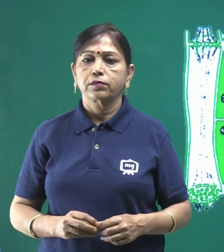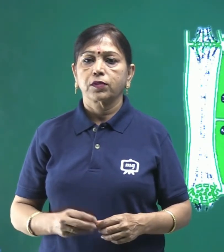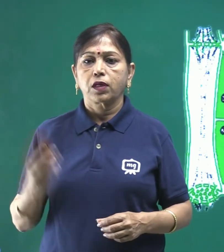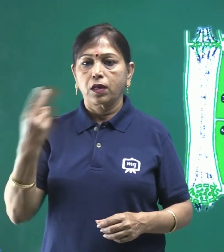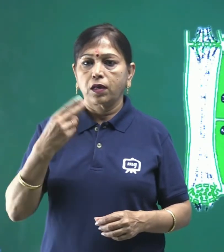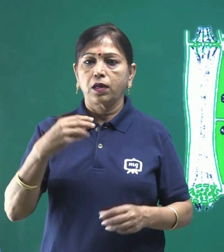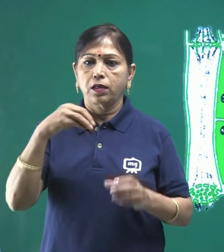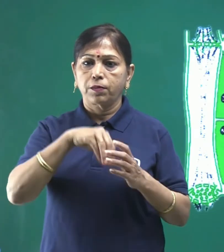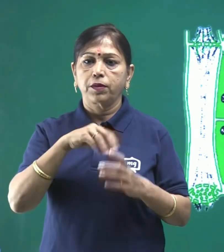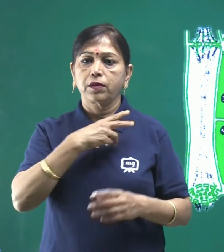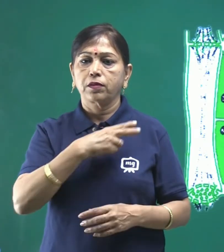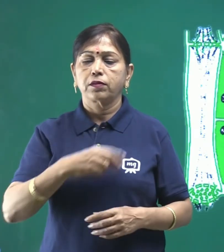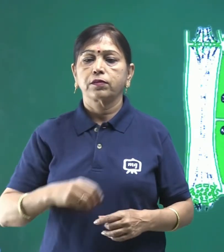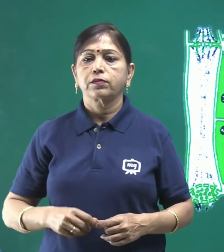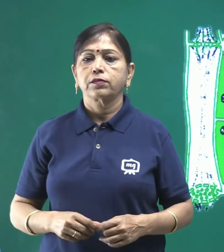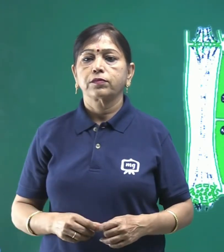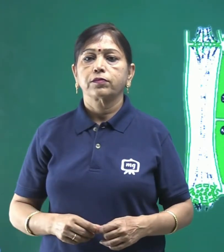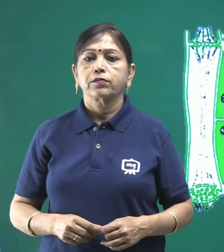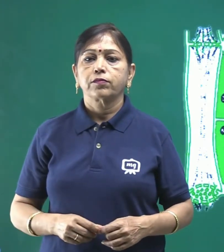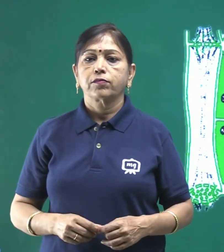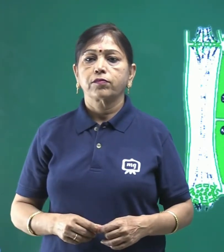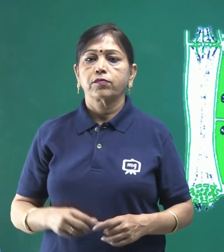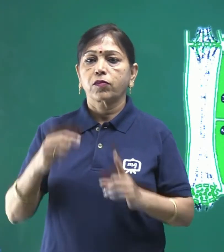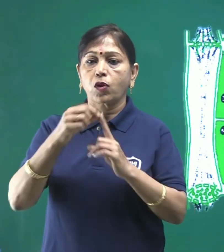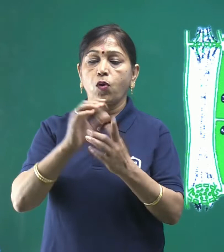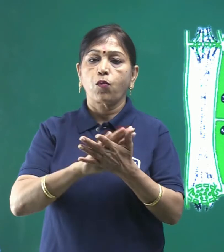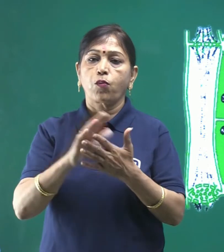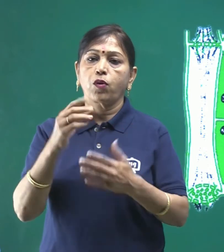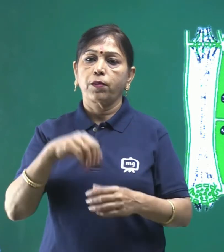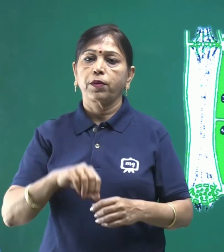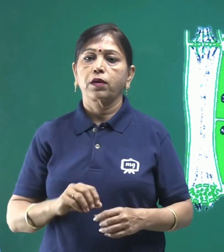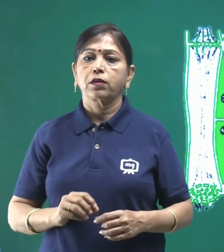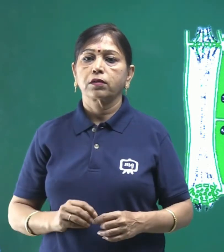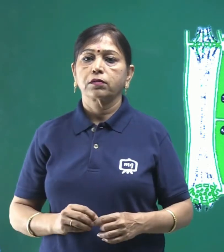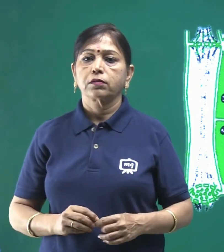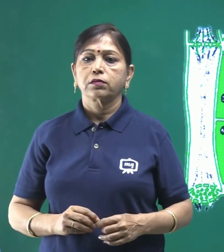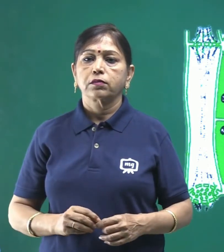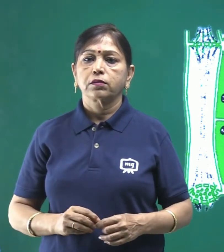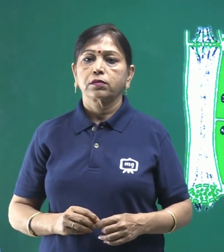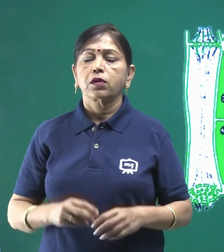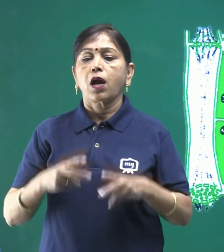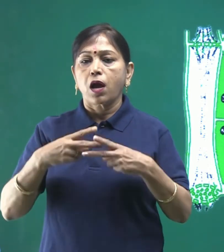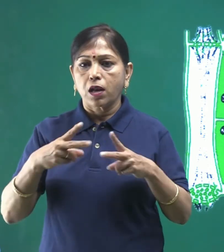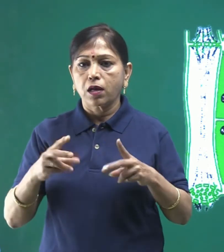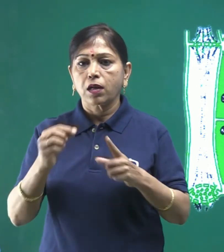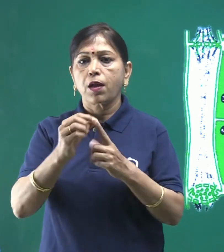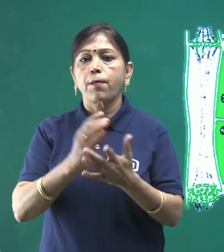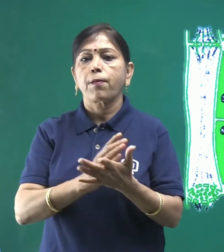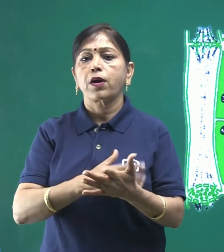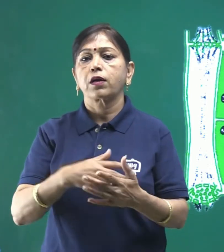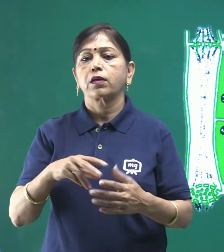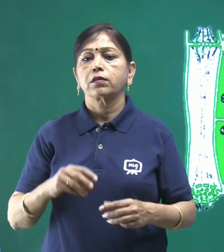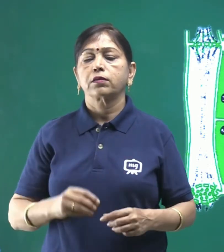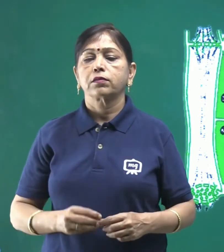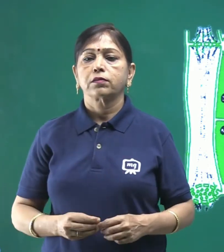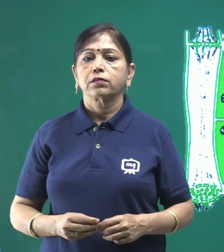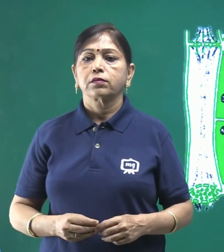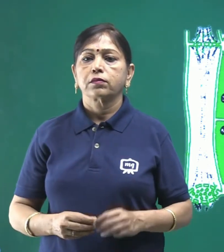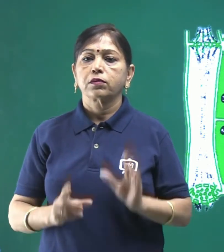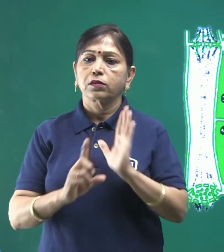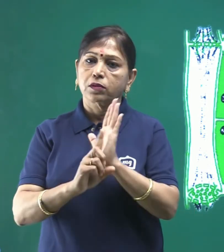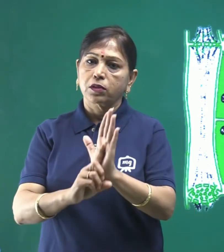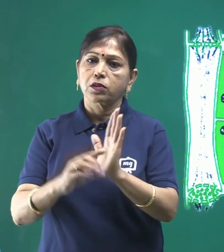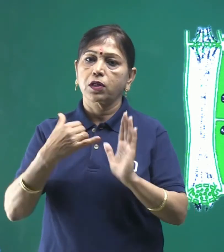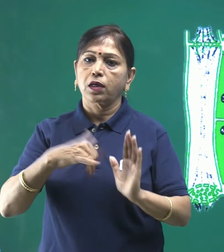चित्र में फ्लोएम के विभिन्न भाग दर्शाए